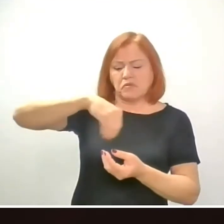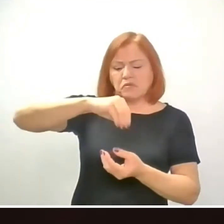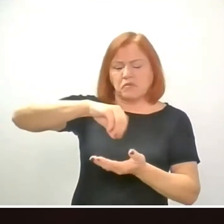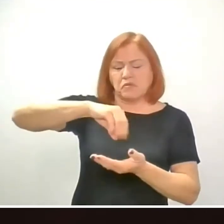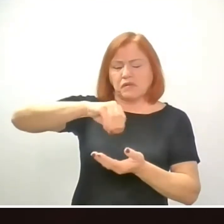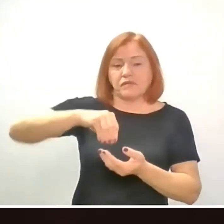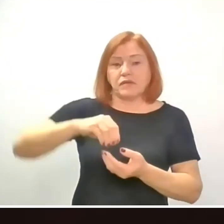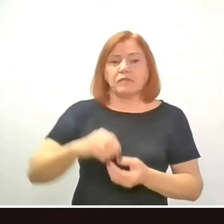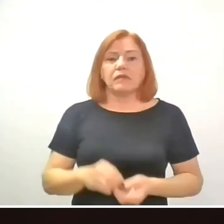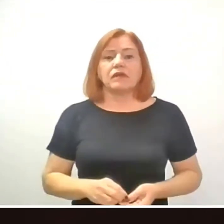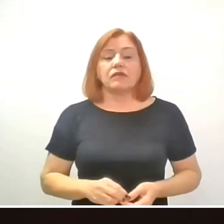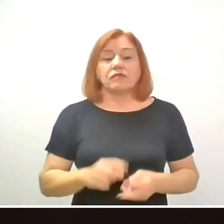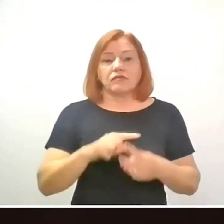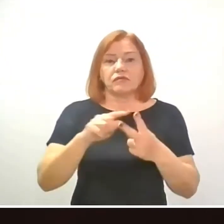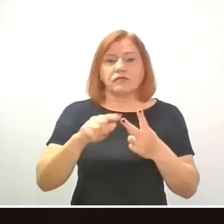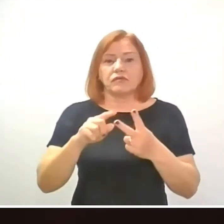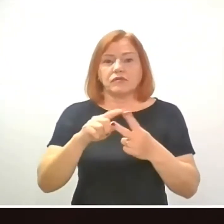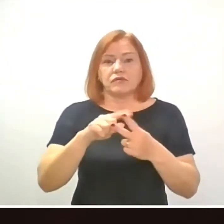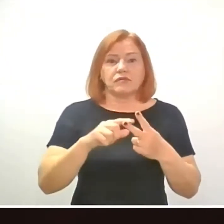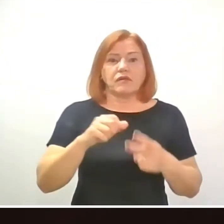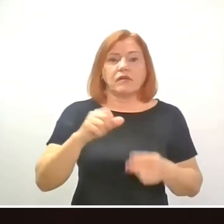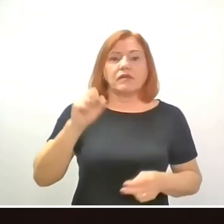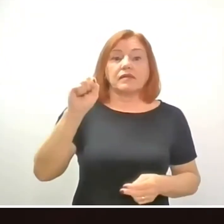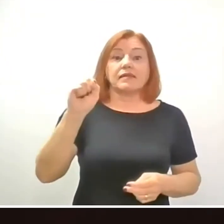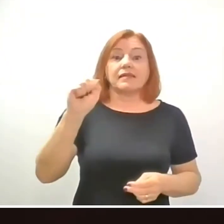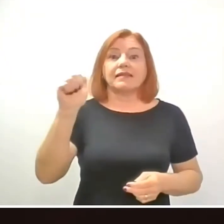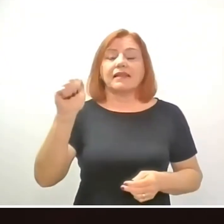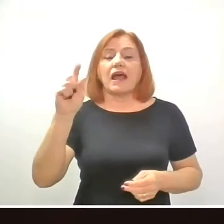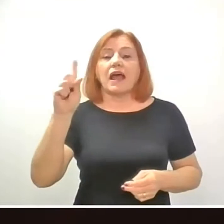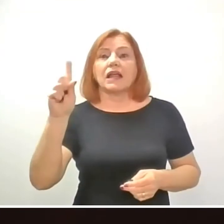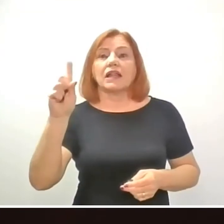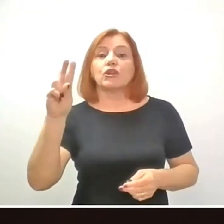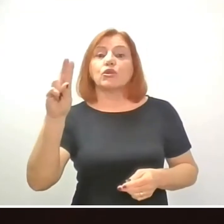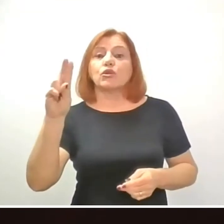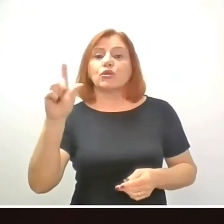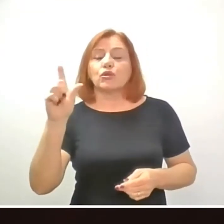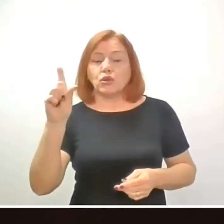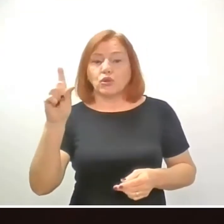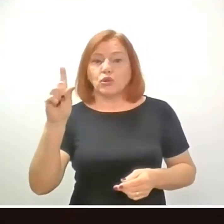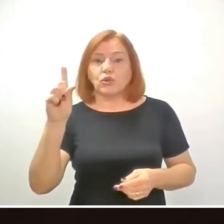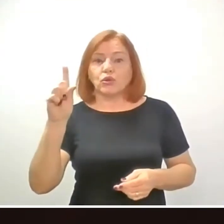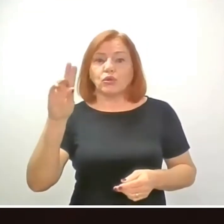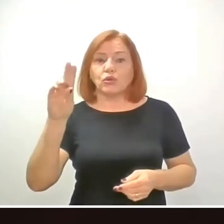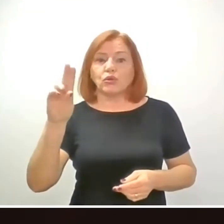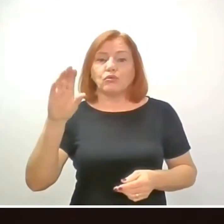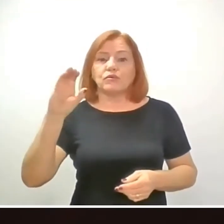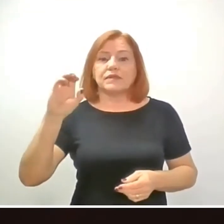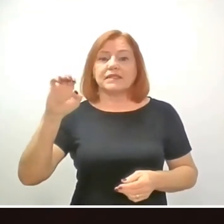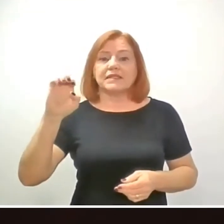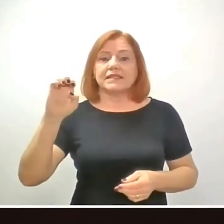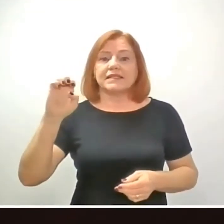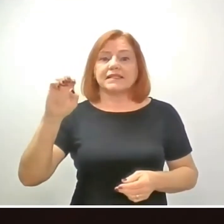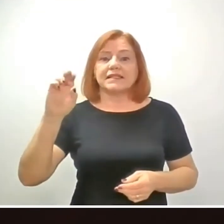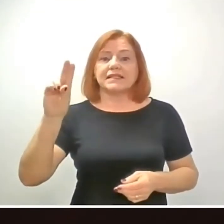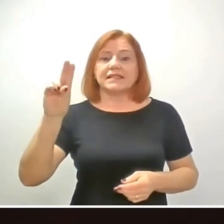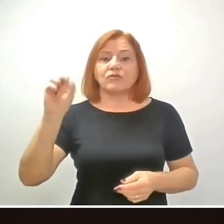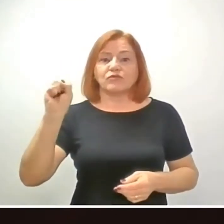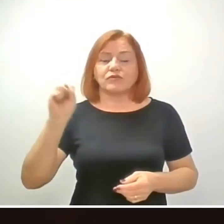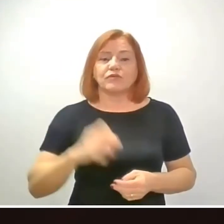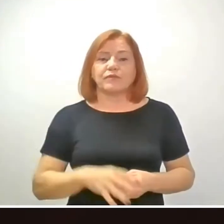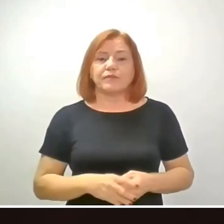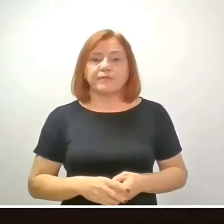pão. Versículo 11. Como não compreendeis que não vos falei a respeito dos pães? E